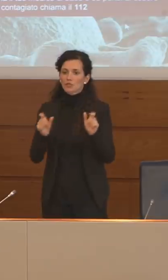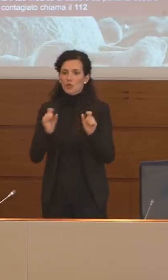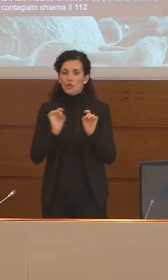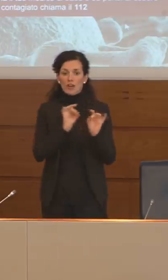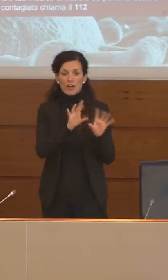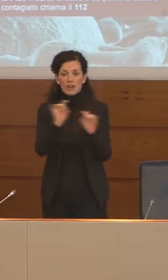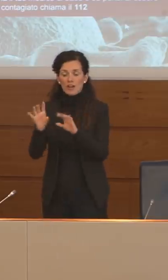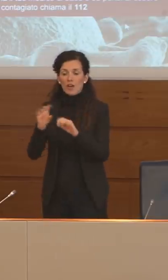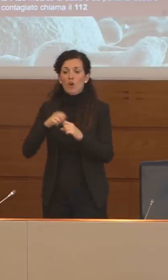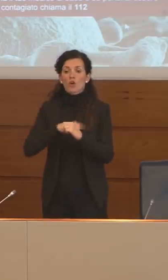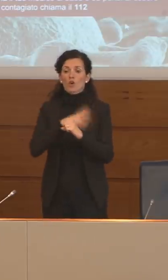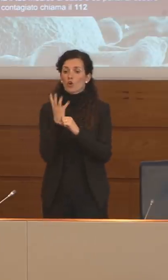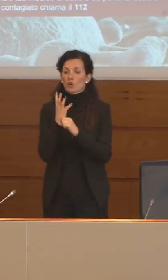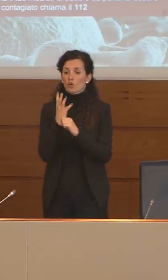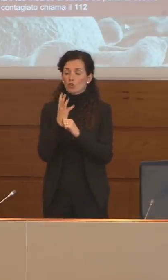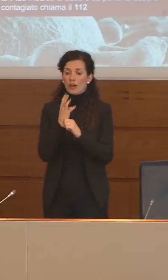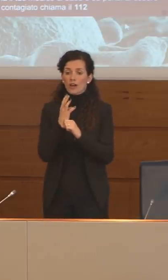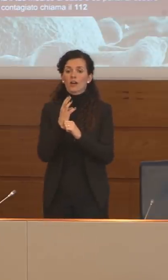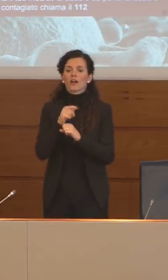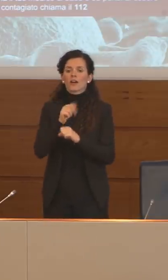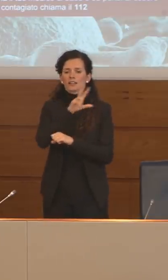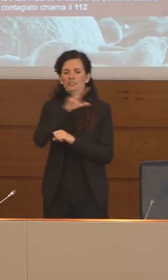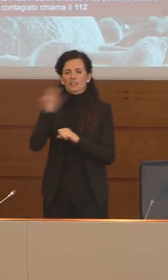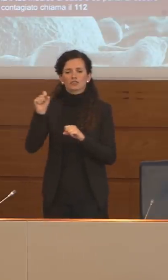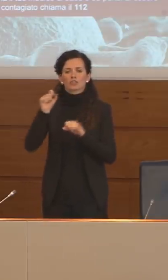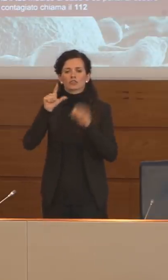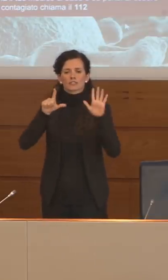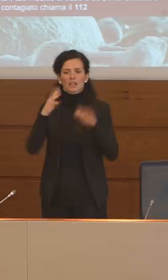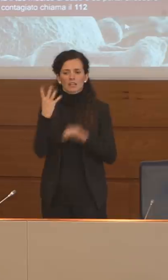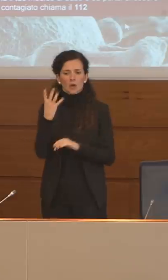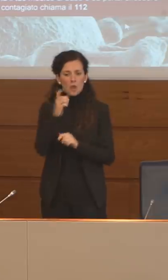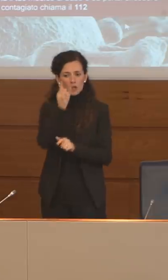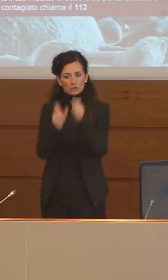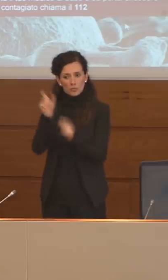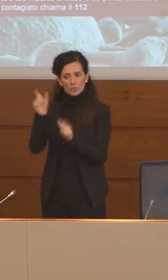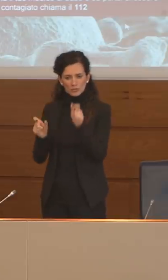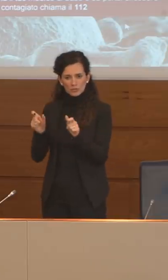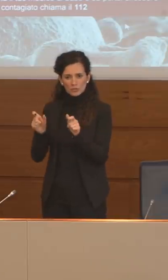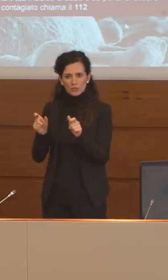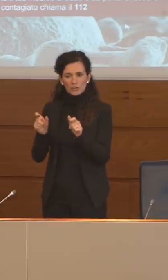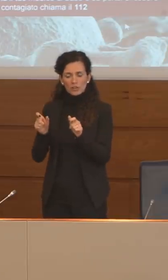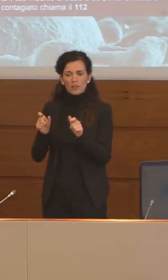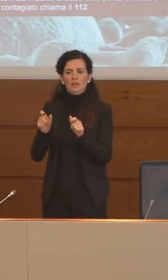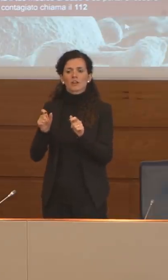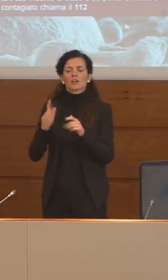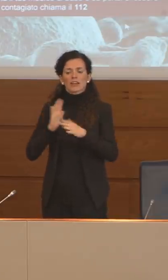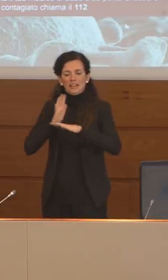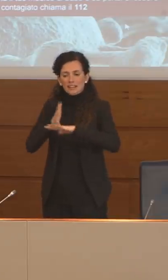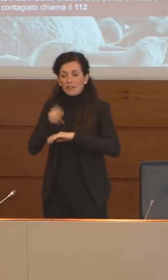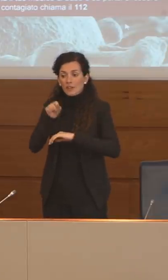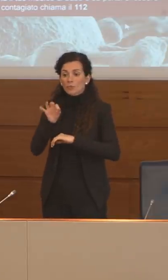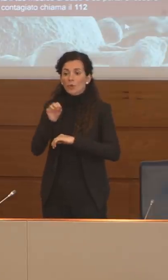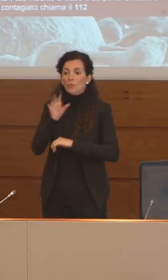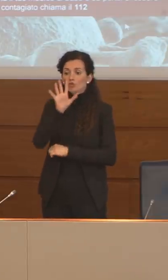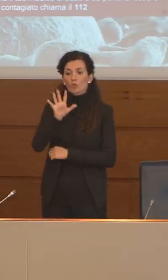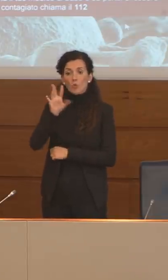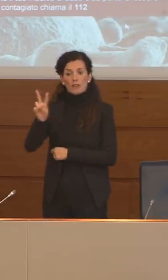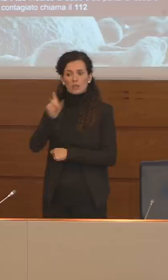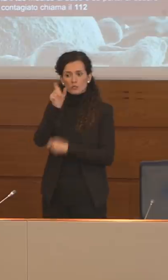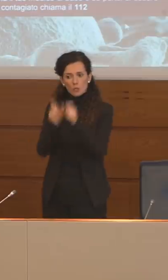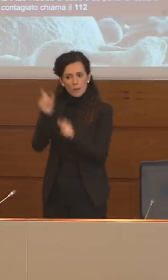di 374 unità con un incremento dei 52 persone